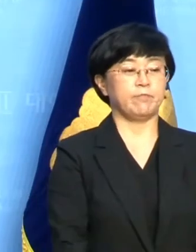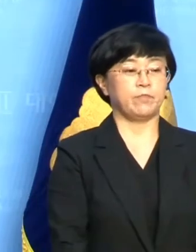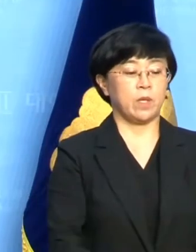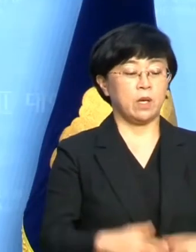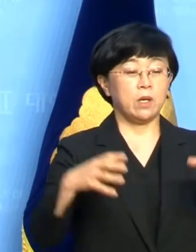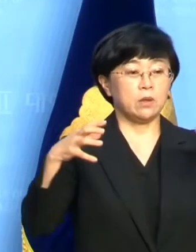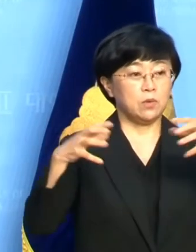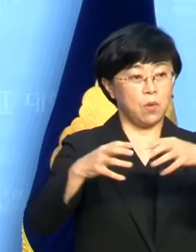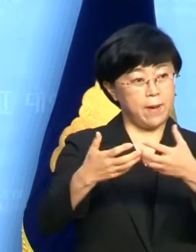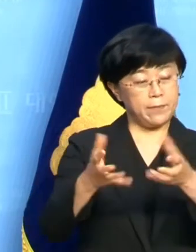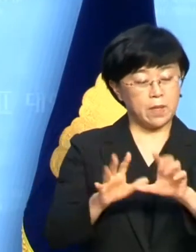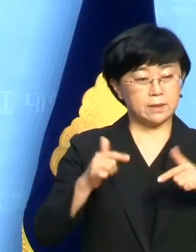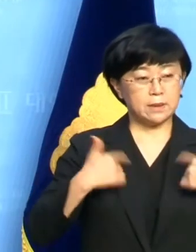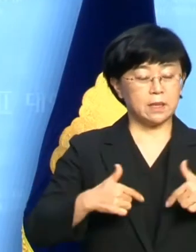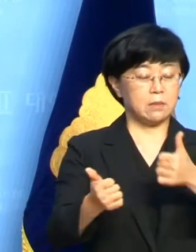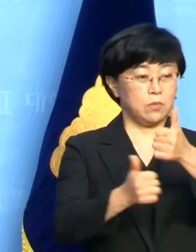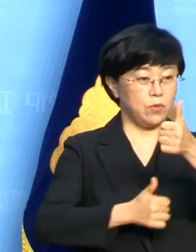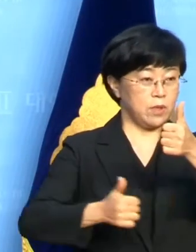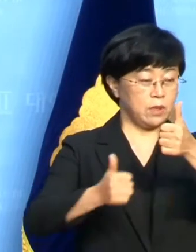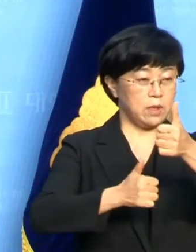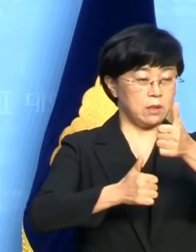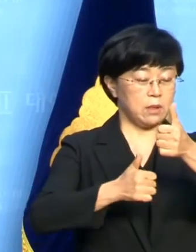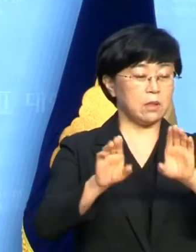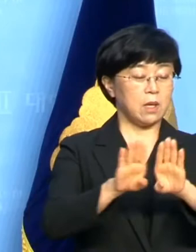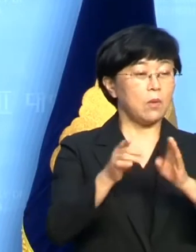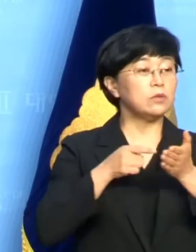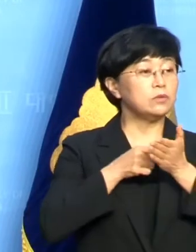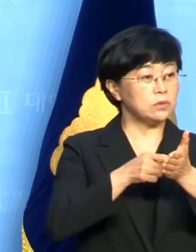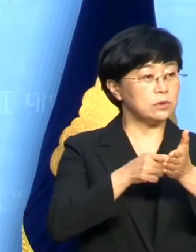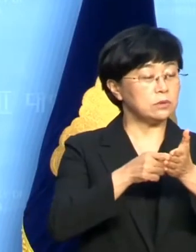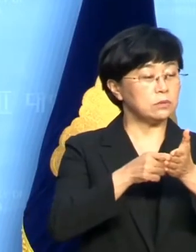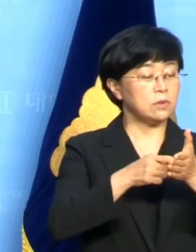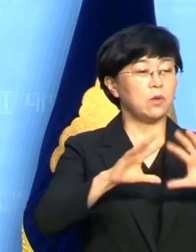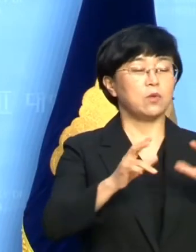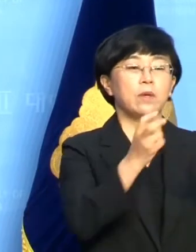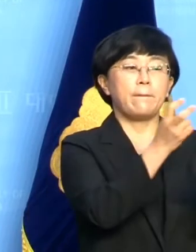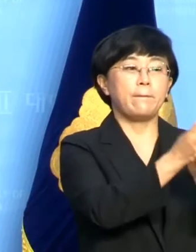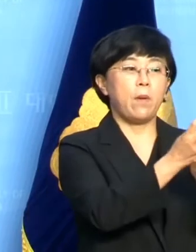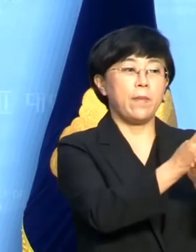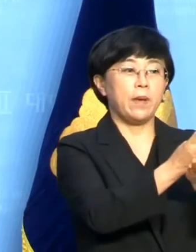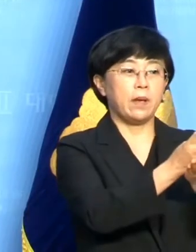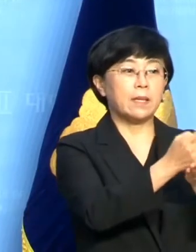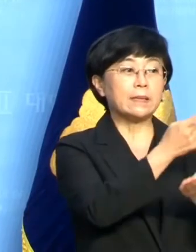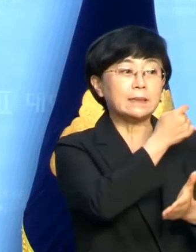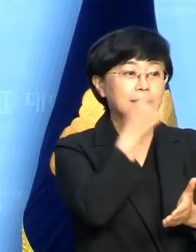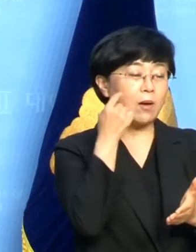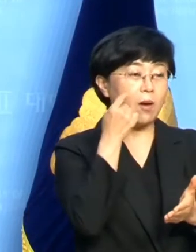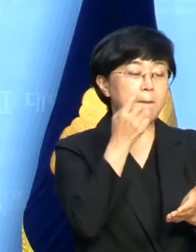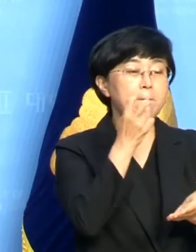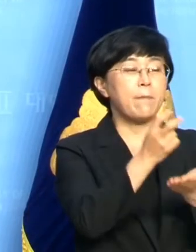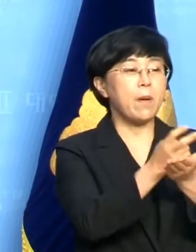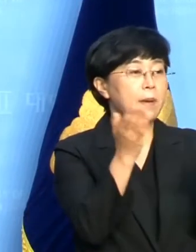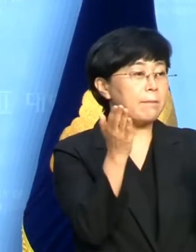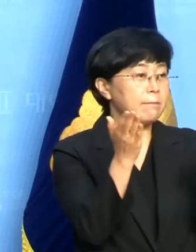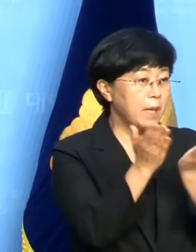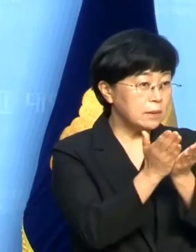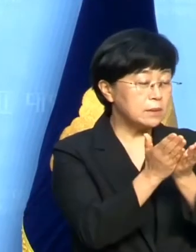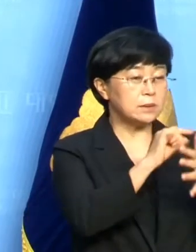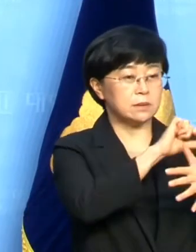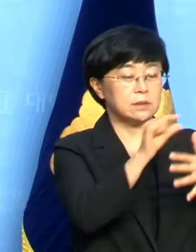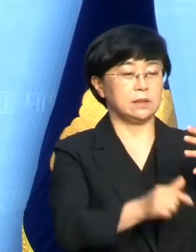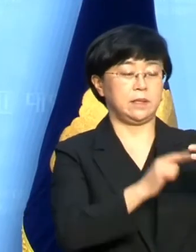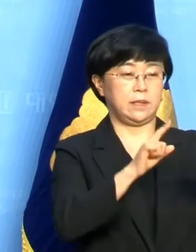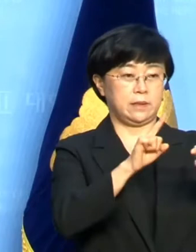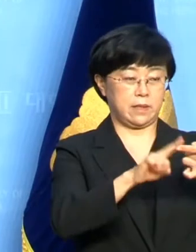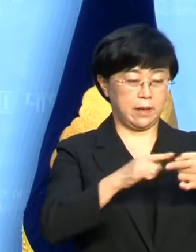통합 땅 의 상임 2 게 해 주시는 국회 법에 근거한 합법적인 절차에 따라 진행될